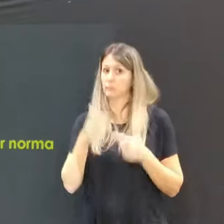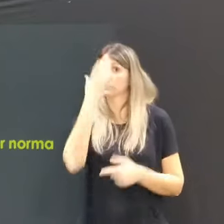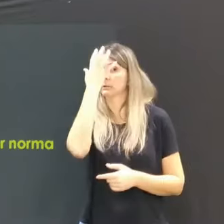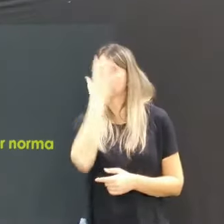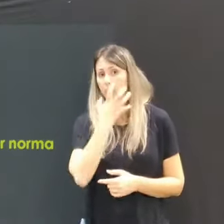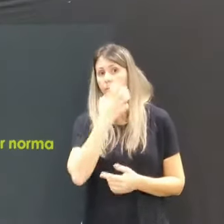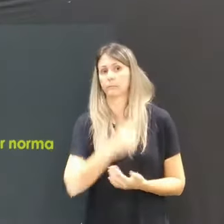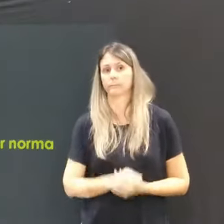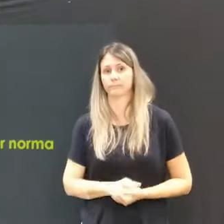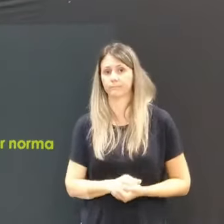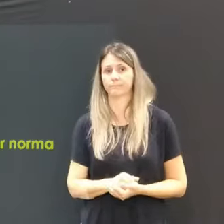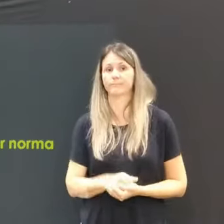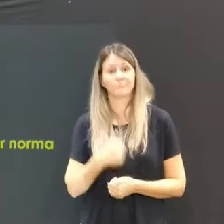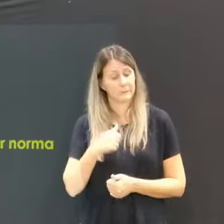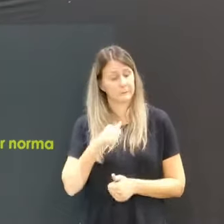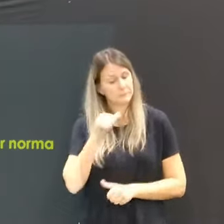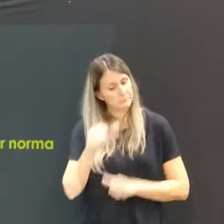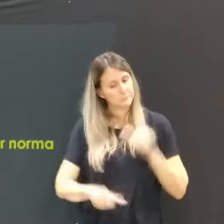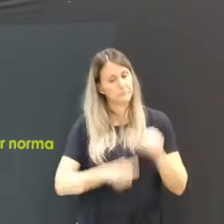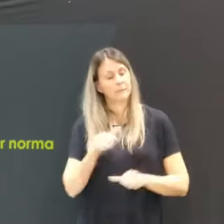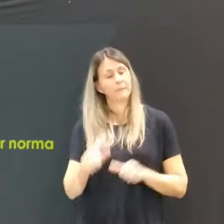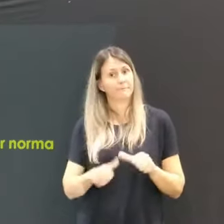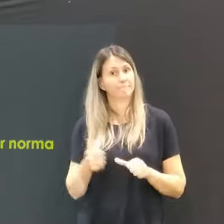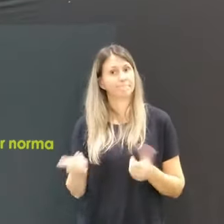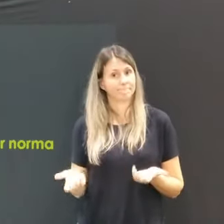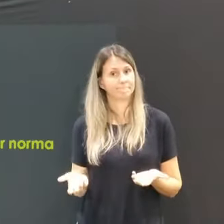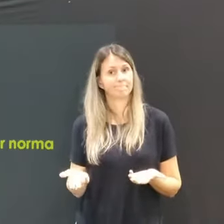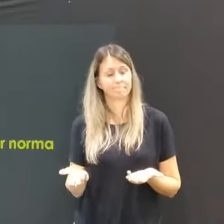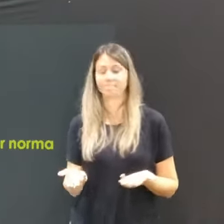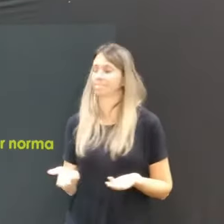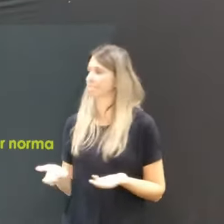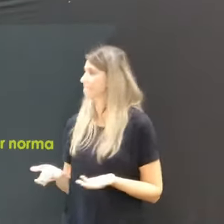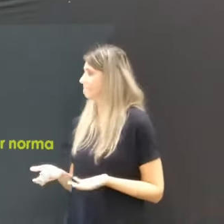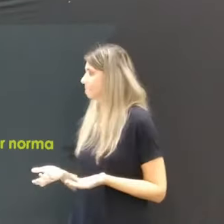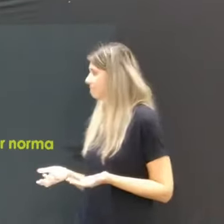erros. Porque isso é um problema muito sério. Há necessidade de uma mudança.